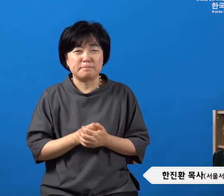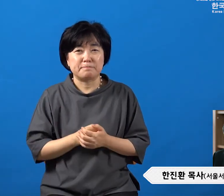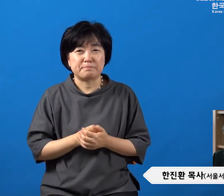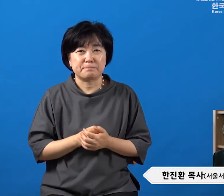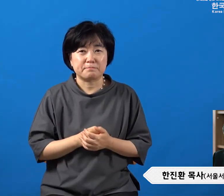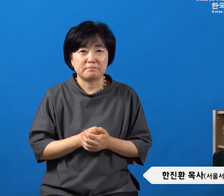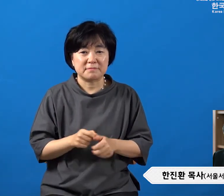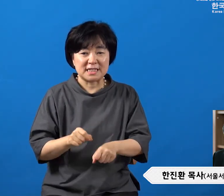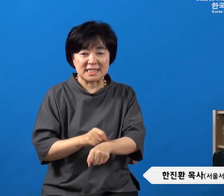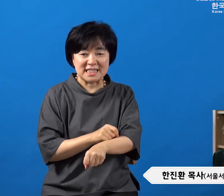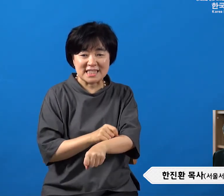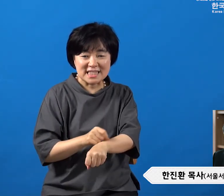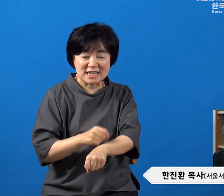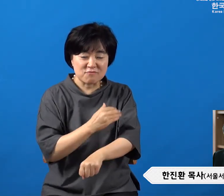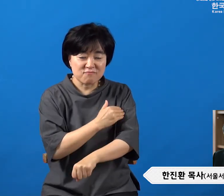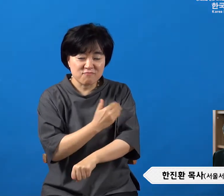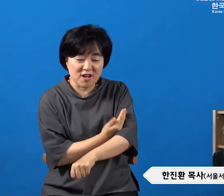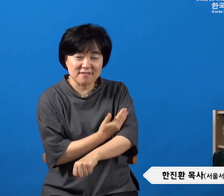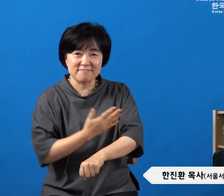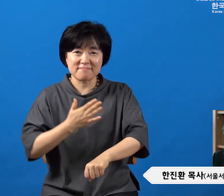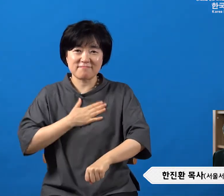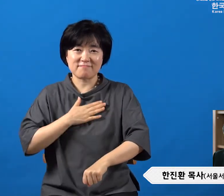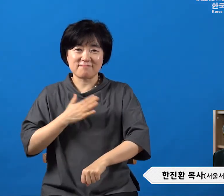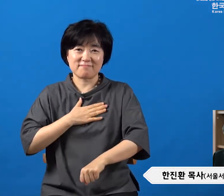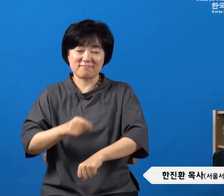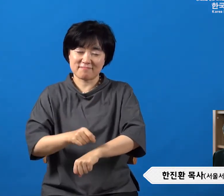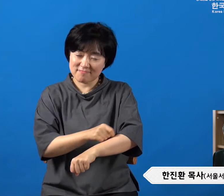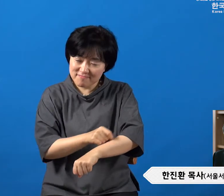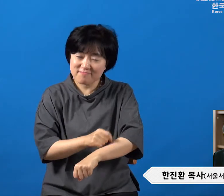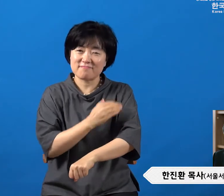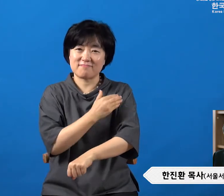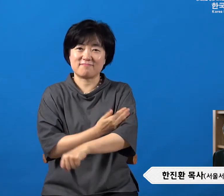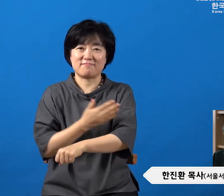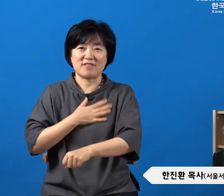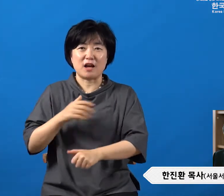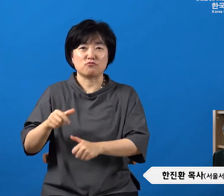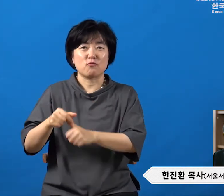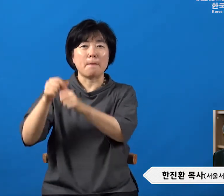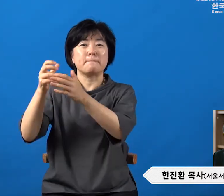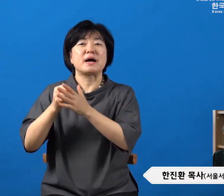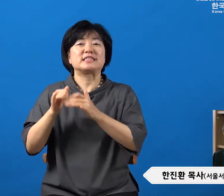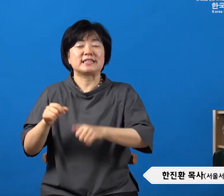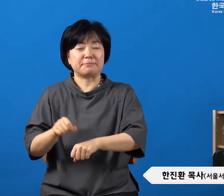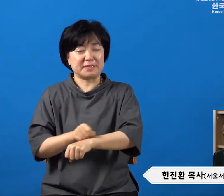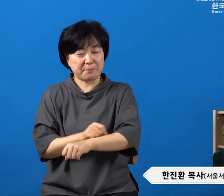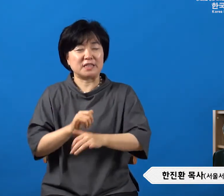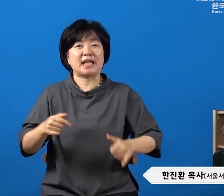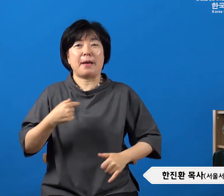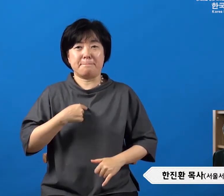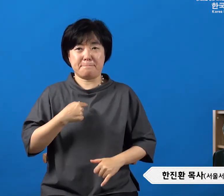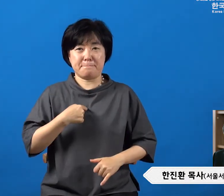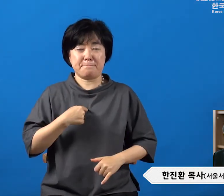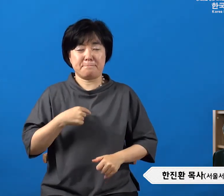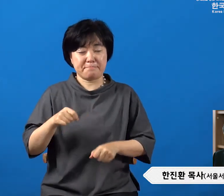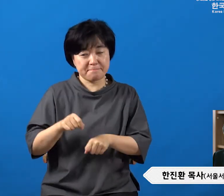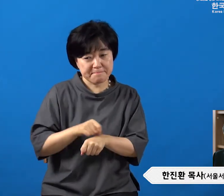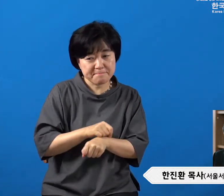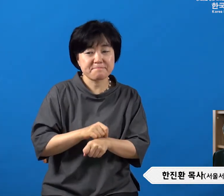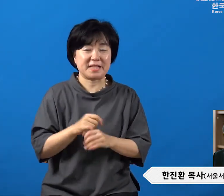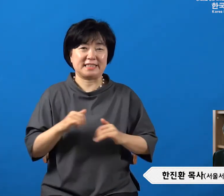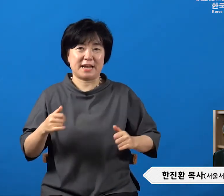또 이상하게 특권의식을 가지는 사람들도 있습니다. 우리는 구원받은 특별한 사람들이기